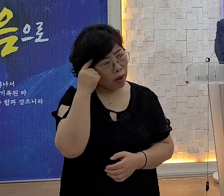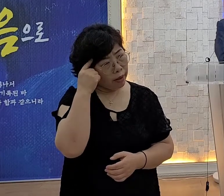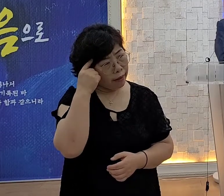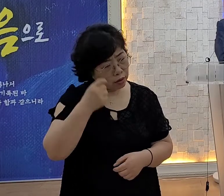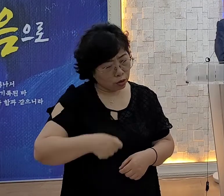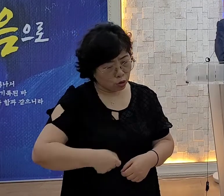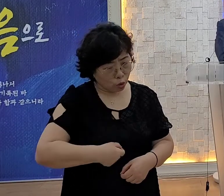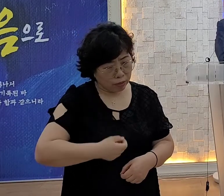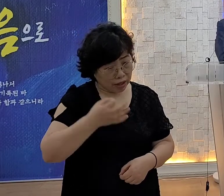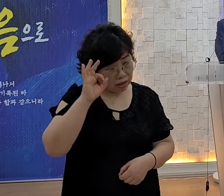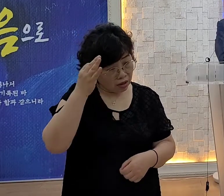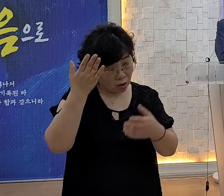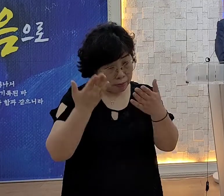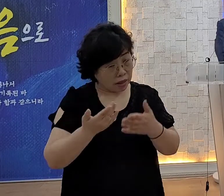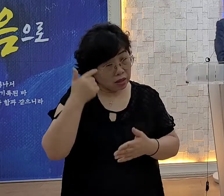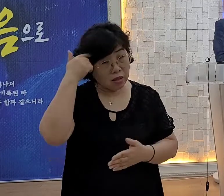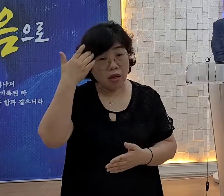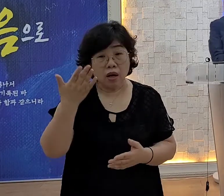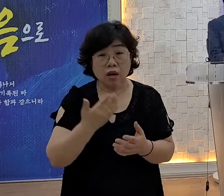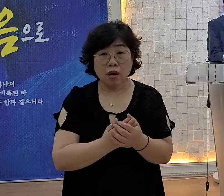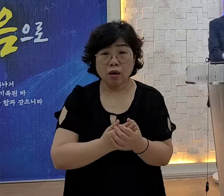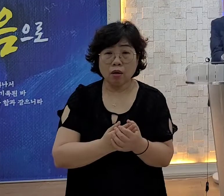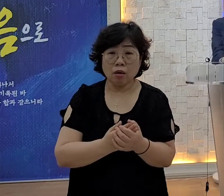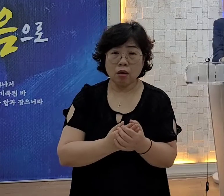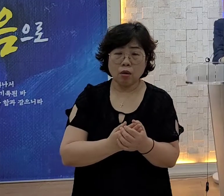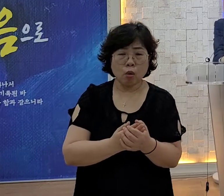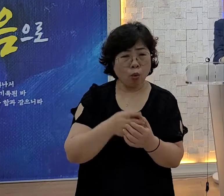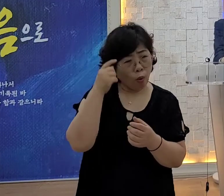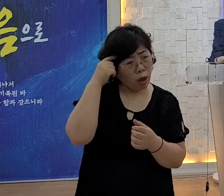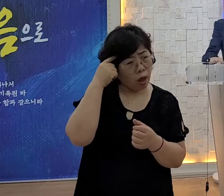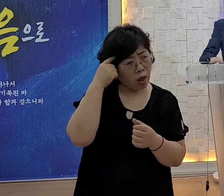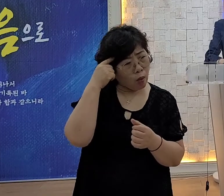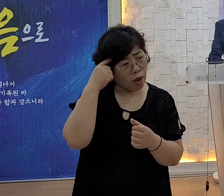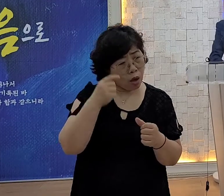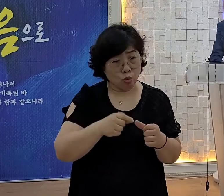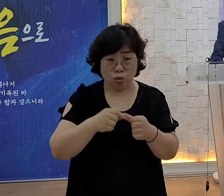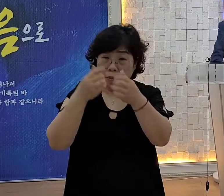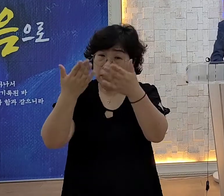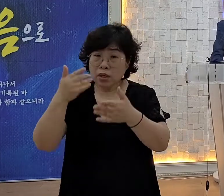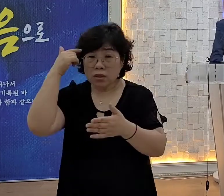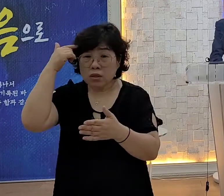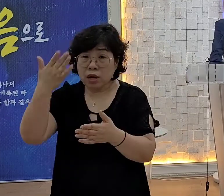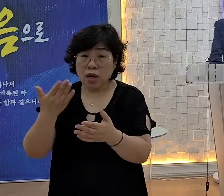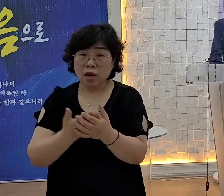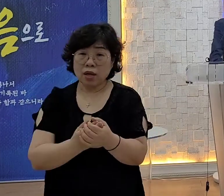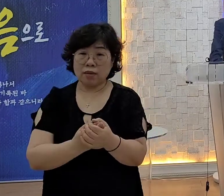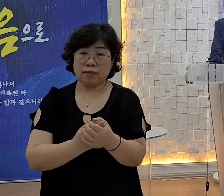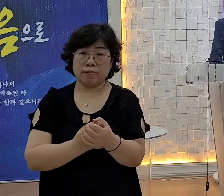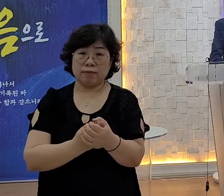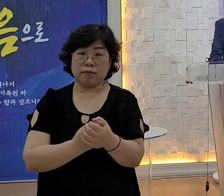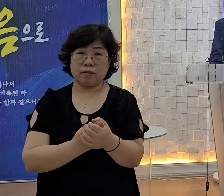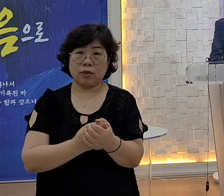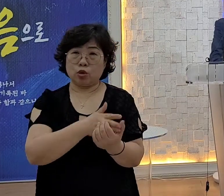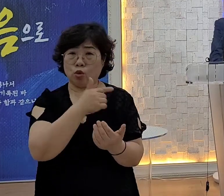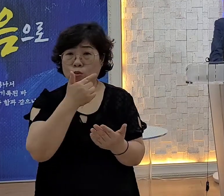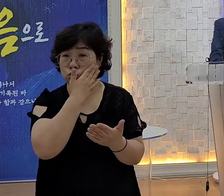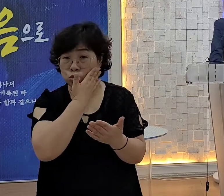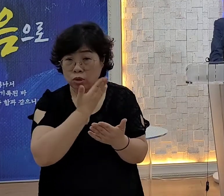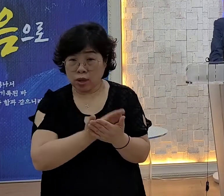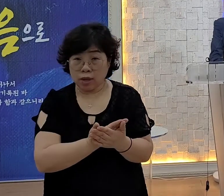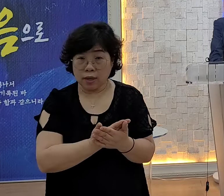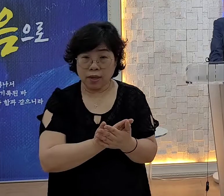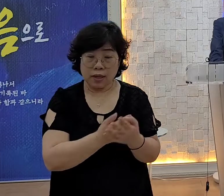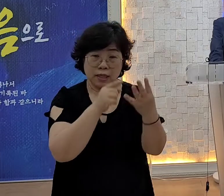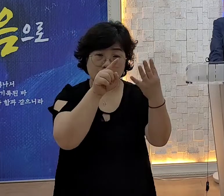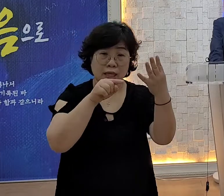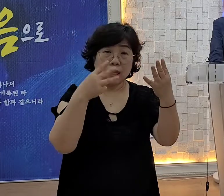받았냐? 그럼 도대체 어떻게 구원받았냐? 자, 이 부분이 오늘 제일 중요한 부분인데